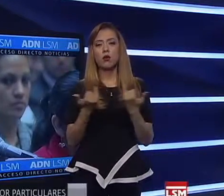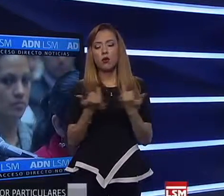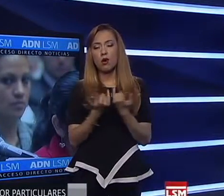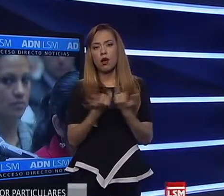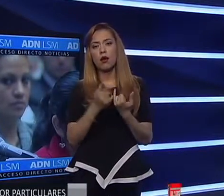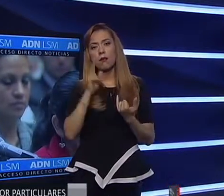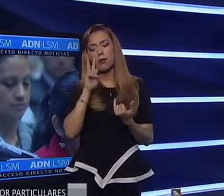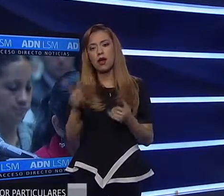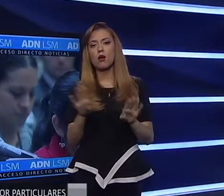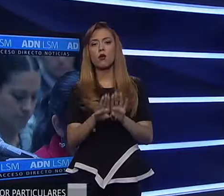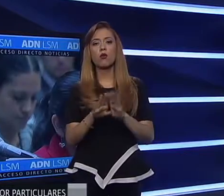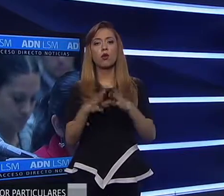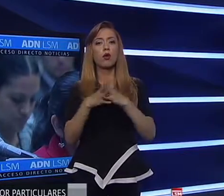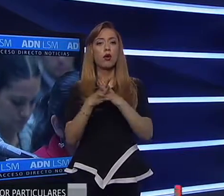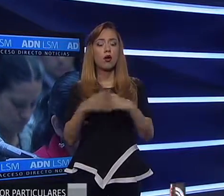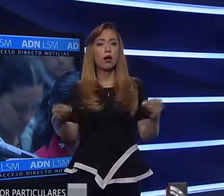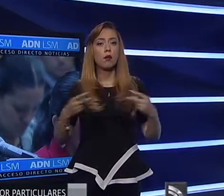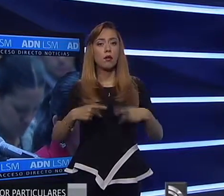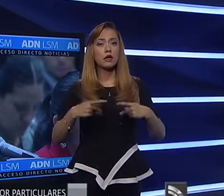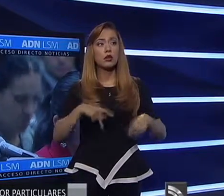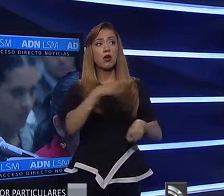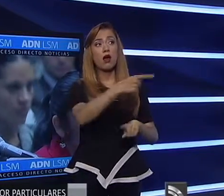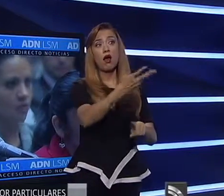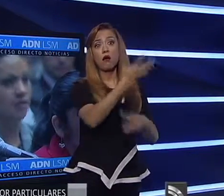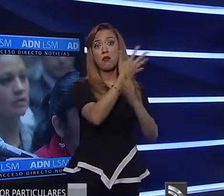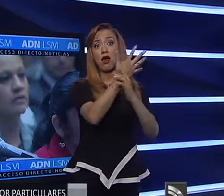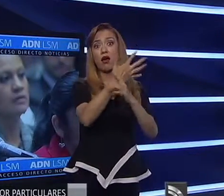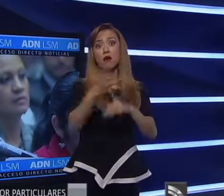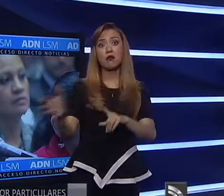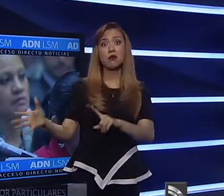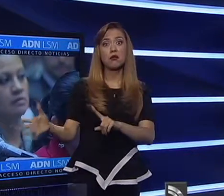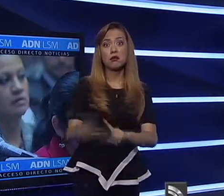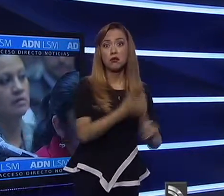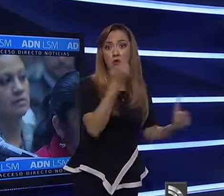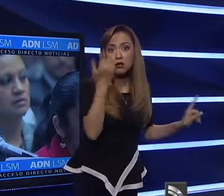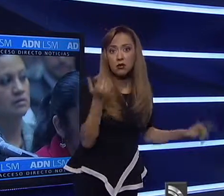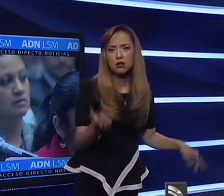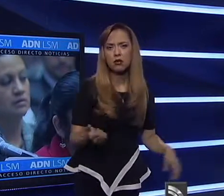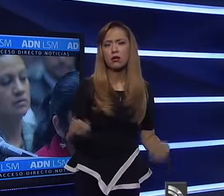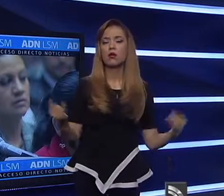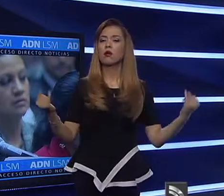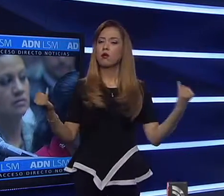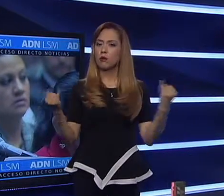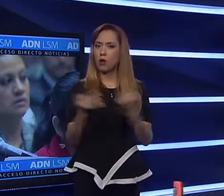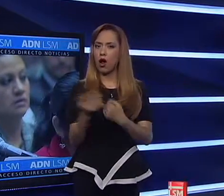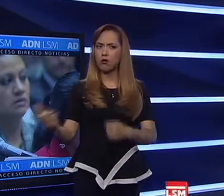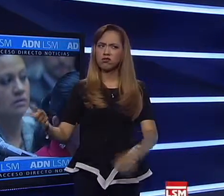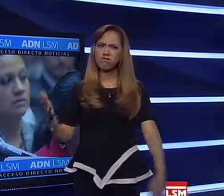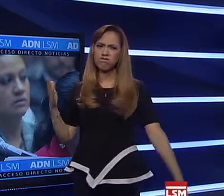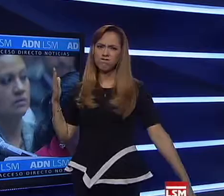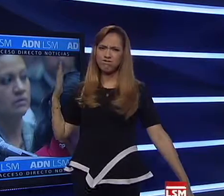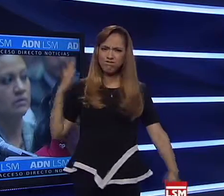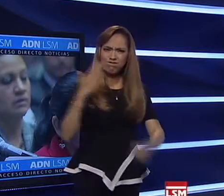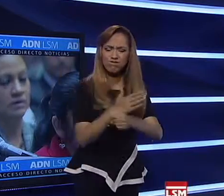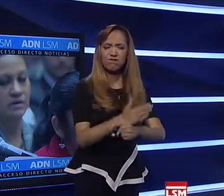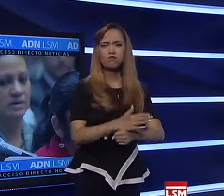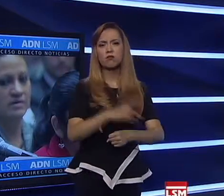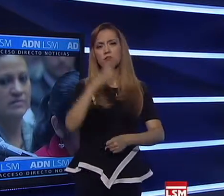desaparición de personas por particulares. Además, piden se sancionen conductas concurrentes como el ocultamiento de